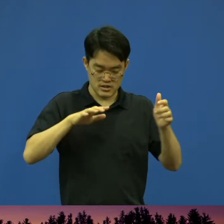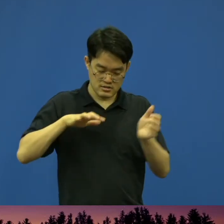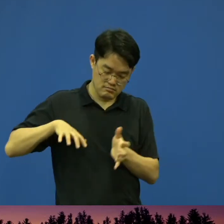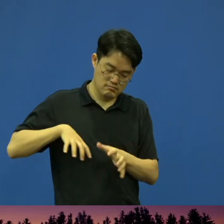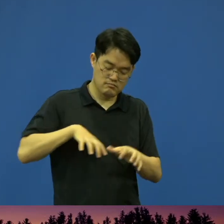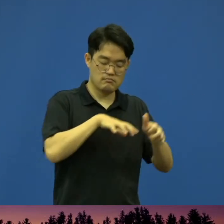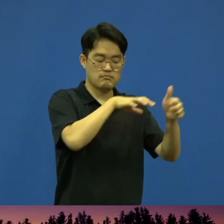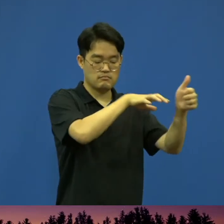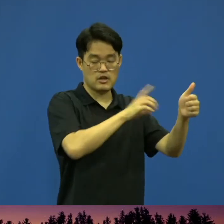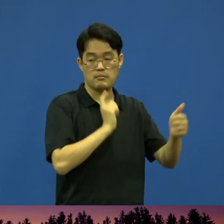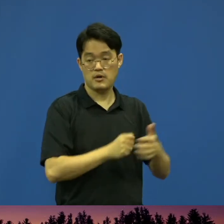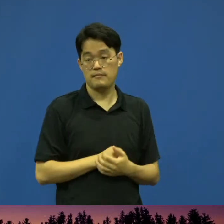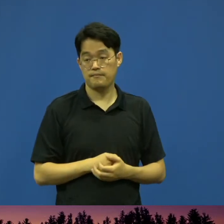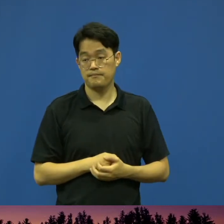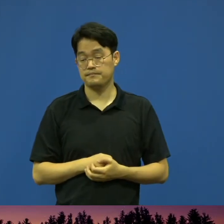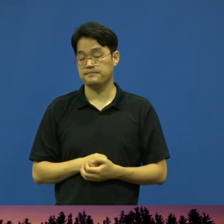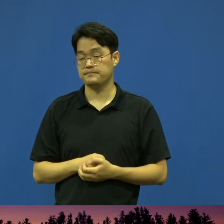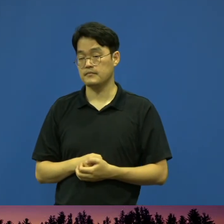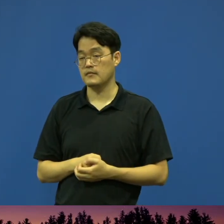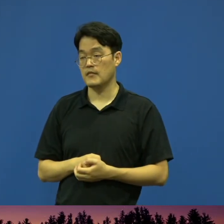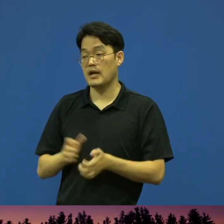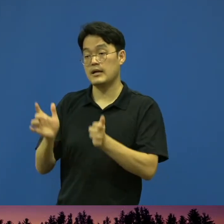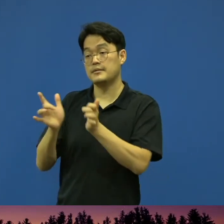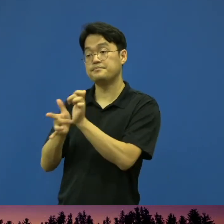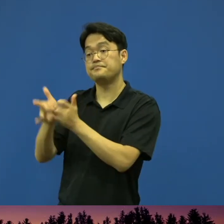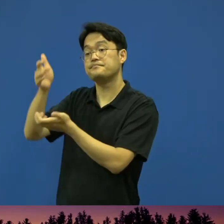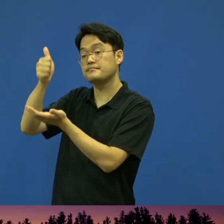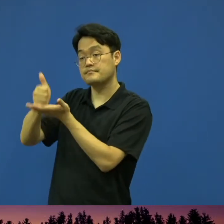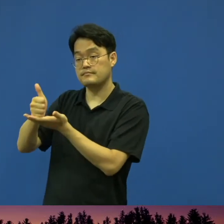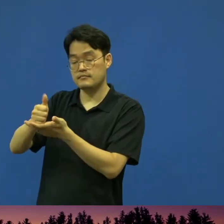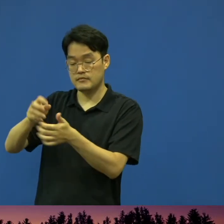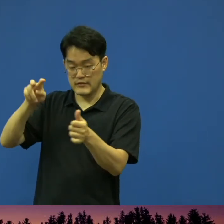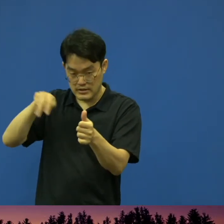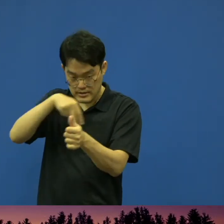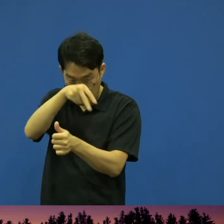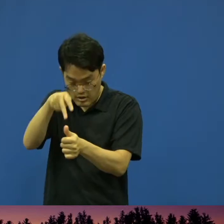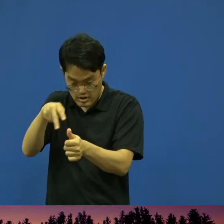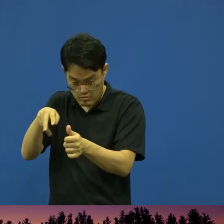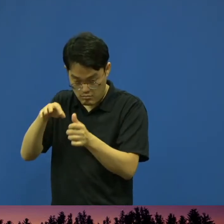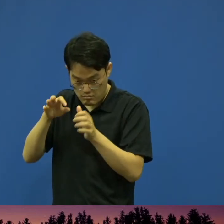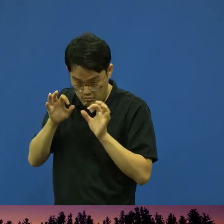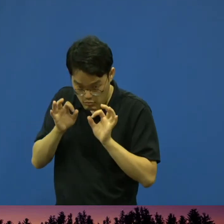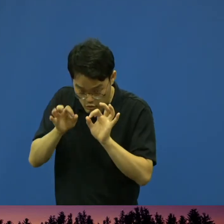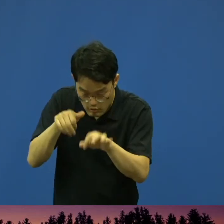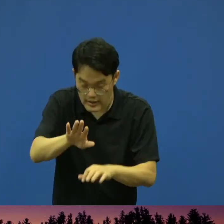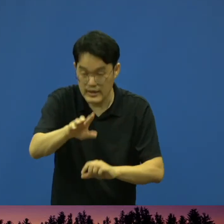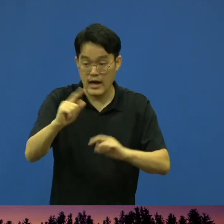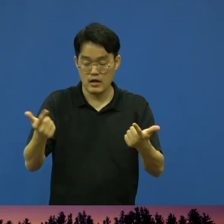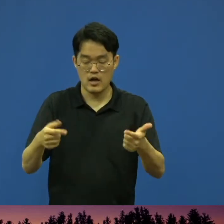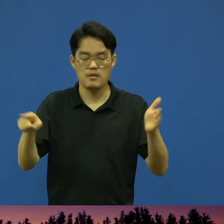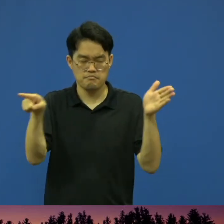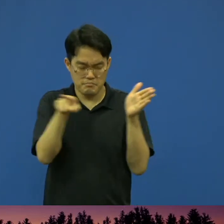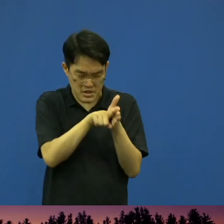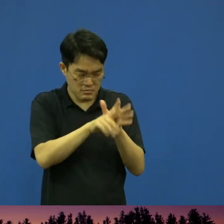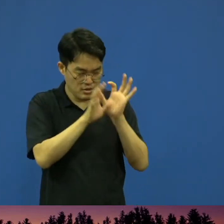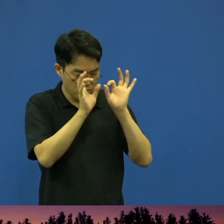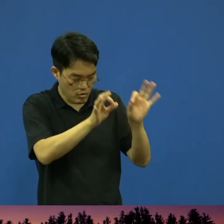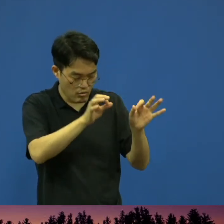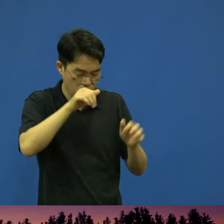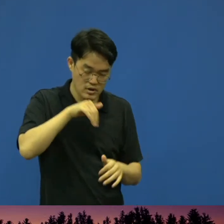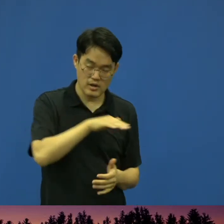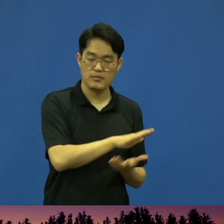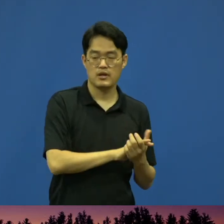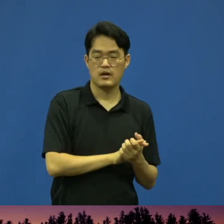주님은 상황을 따라 움직이는 분이 아니라 믿음을 따라 움직이는 분이십니다. 그래서 주님은